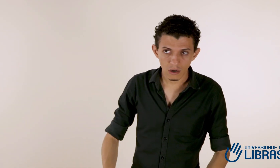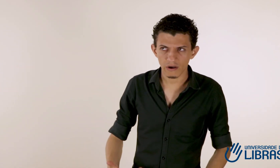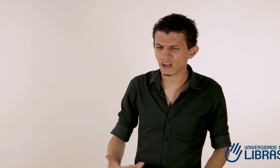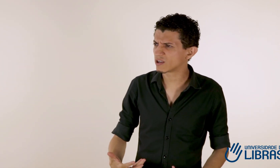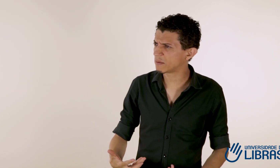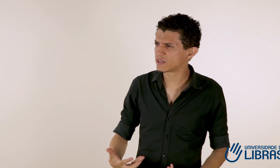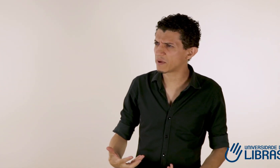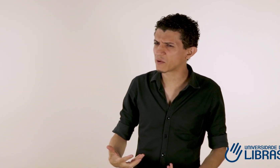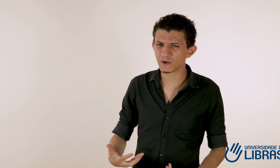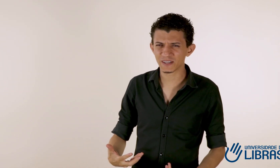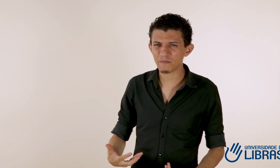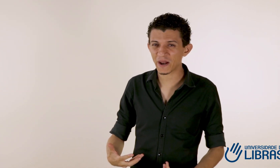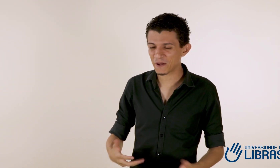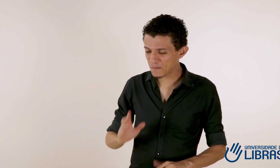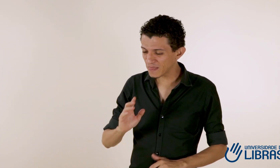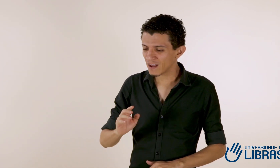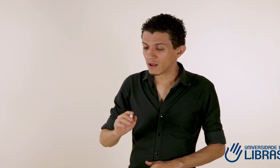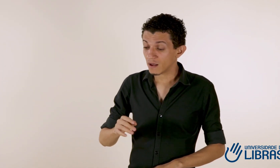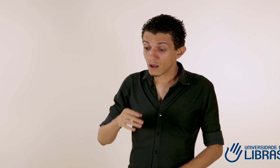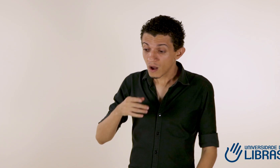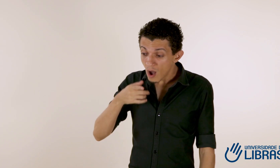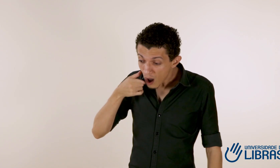Eu acho que eu repeti a mesma coisa, né? Peraí.